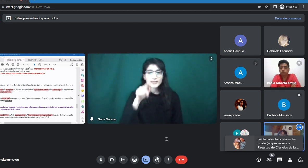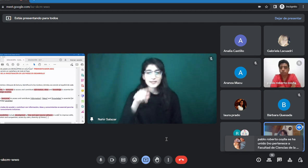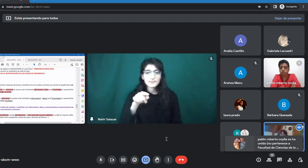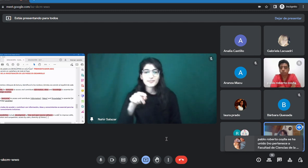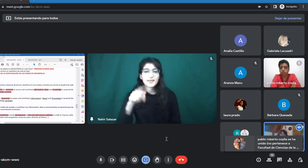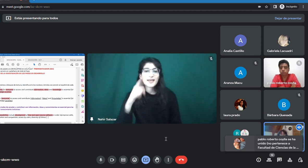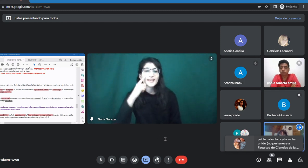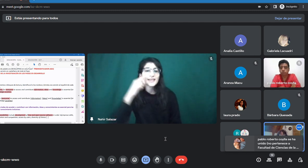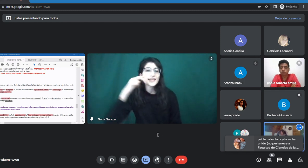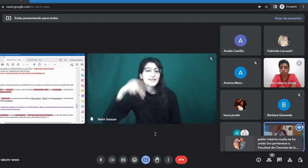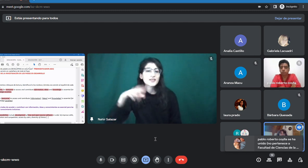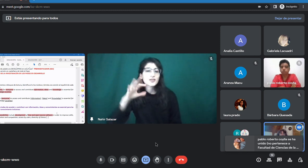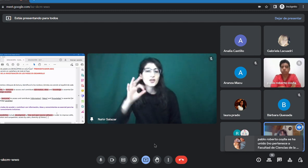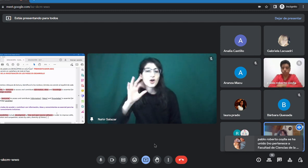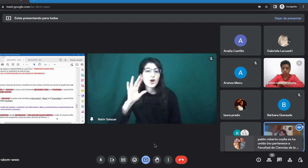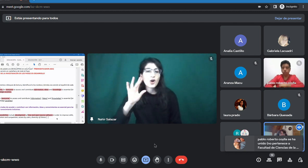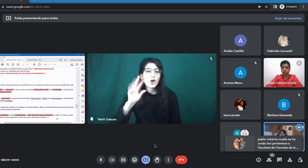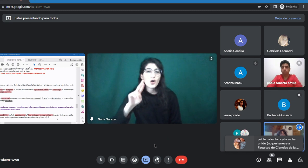Es